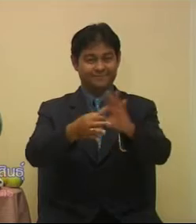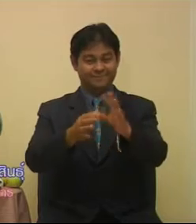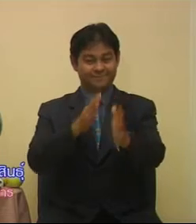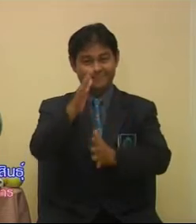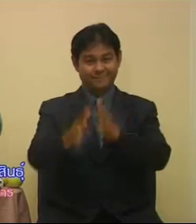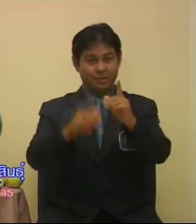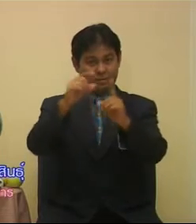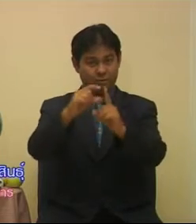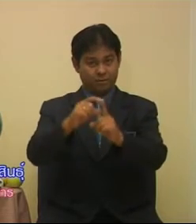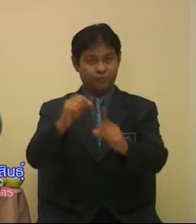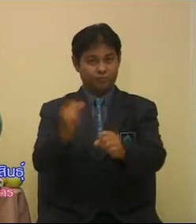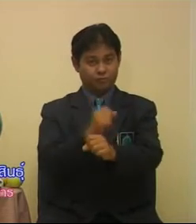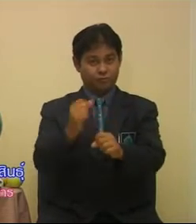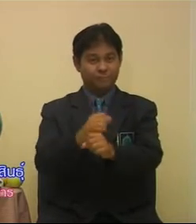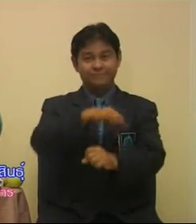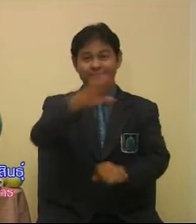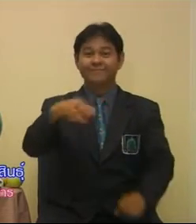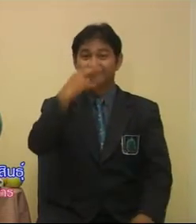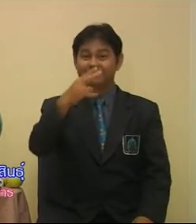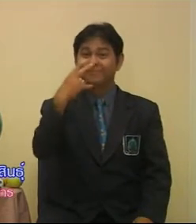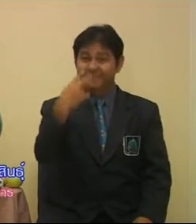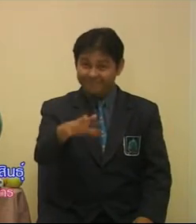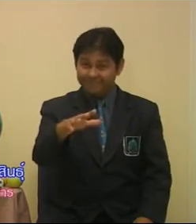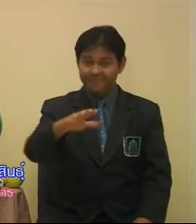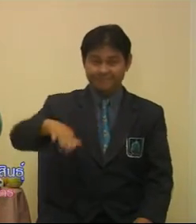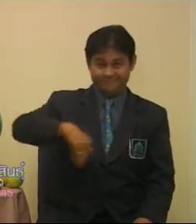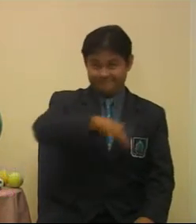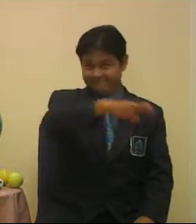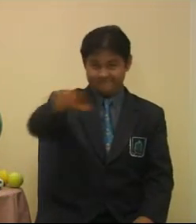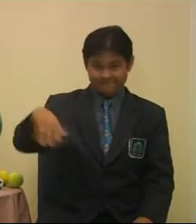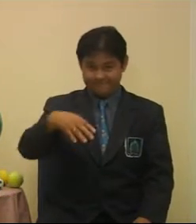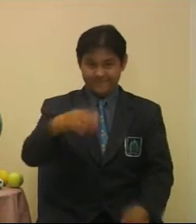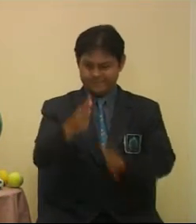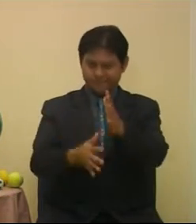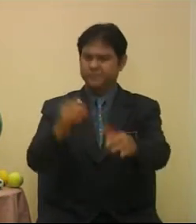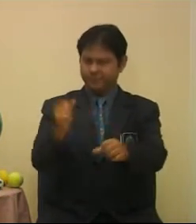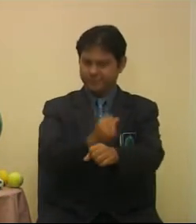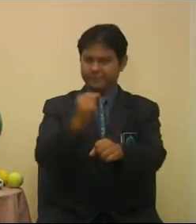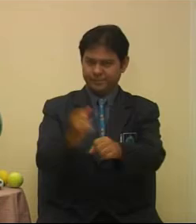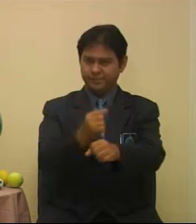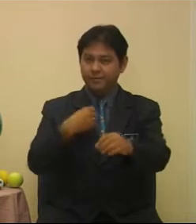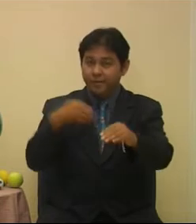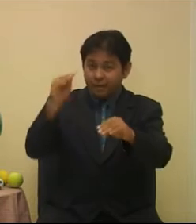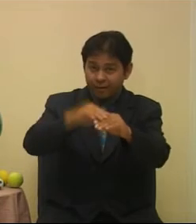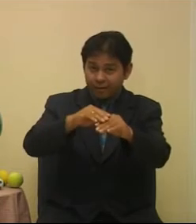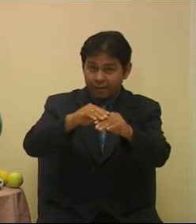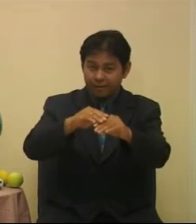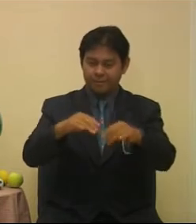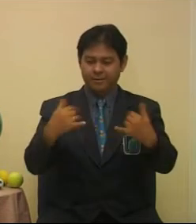ได้ชมคำศัพท์ภาษามือหมวดกีฬากันไปแล้วนะครับทุกท่านควรหมั่นฝึกฝนภาษามืออย่างสม่ำเสมอและควรหันมาเล่น